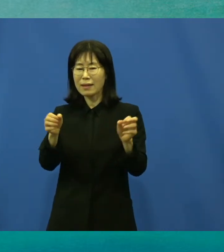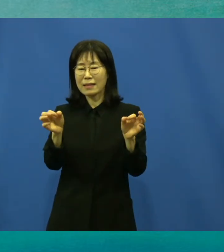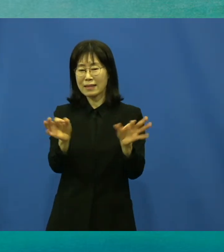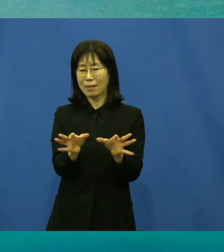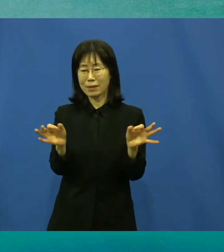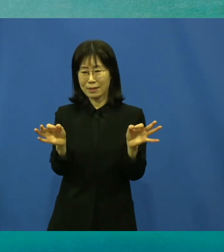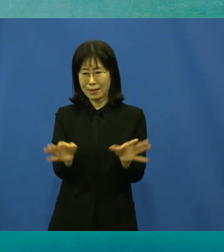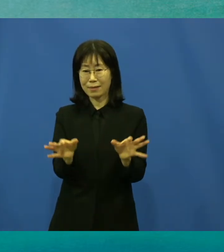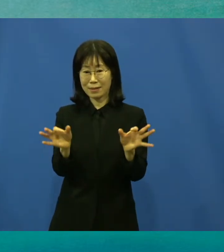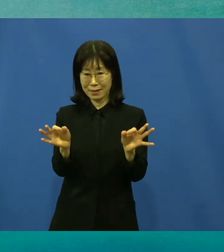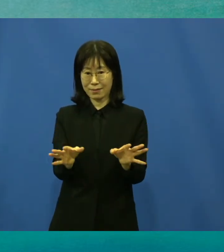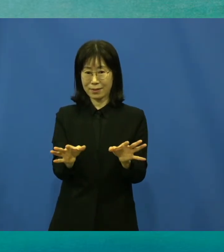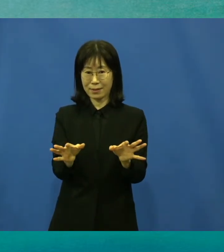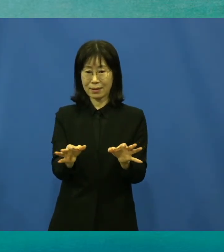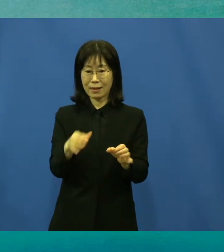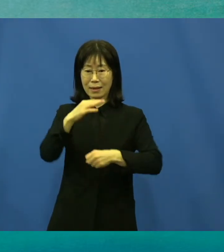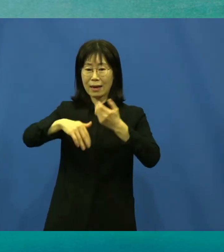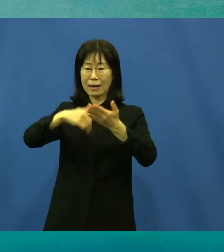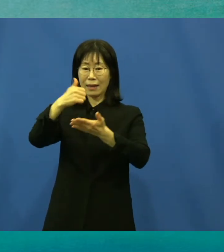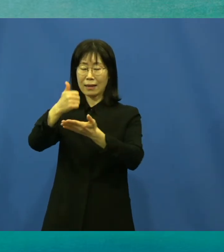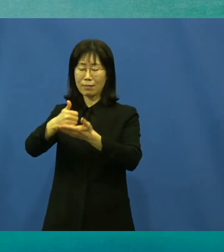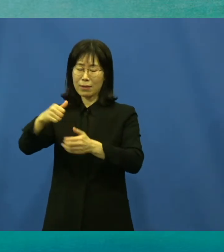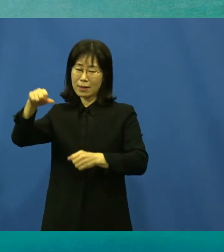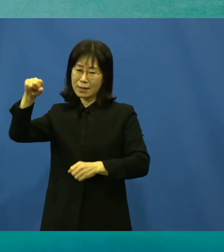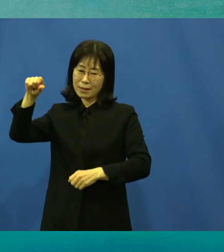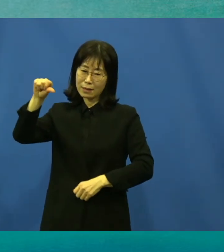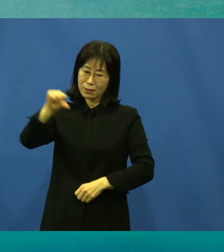하나님의 노염이 계속되면 살자가 없습니다.